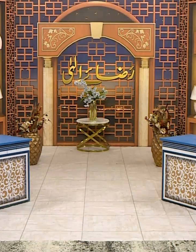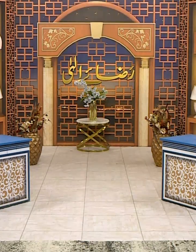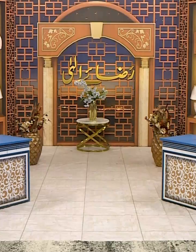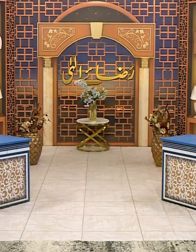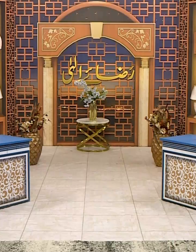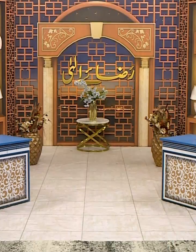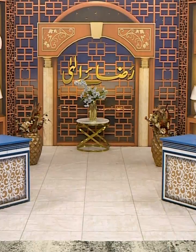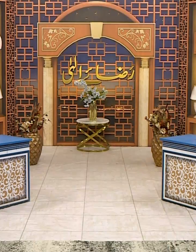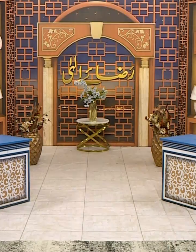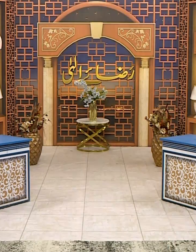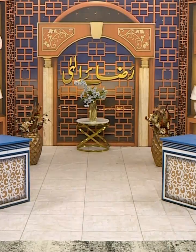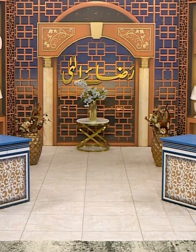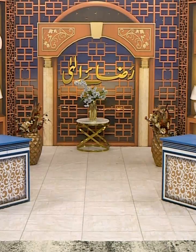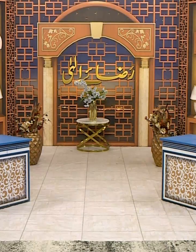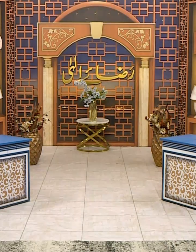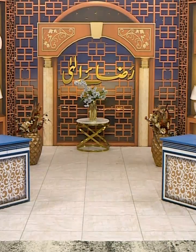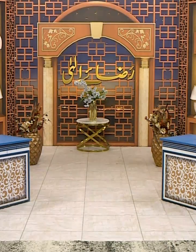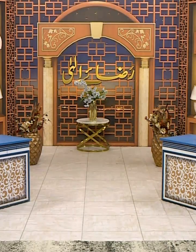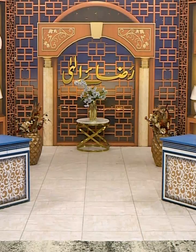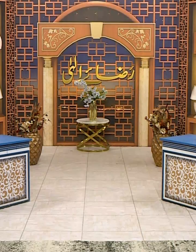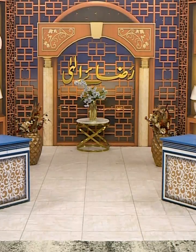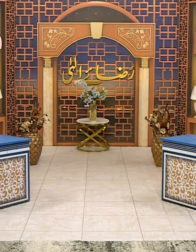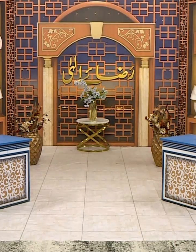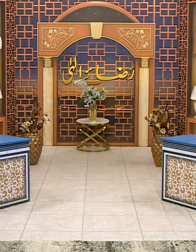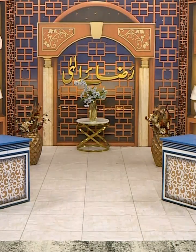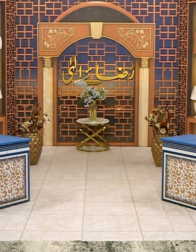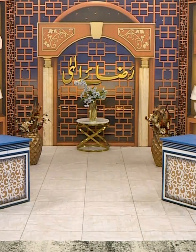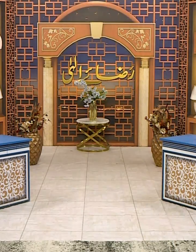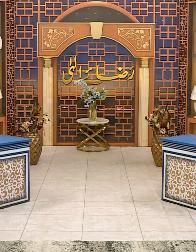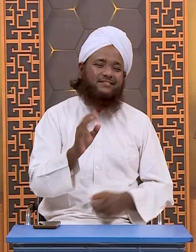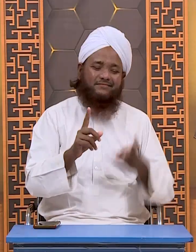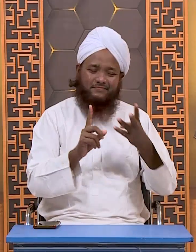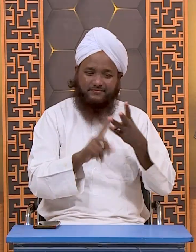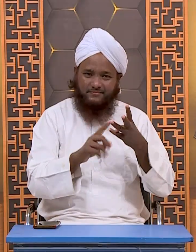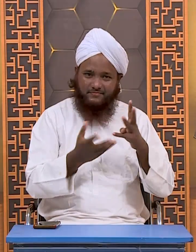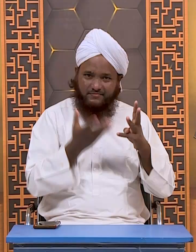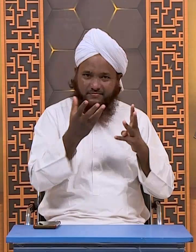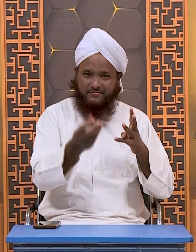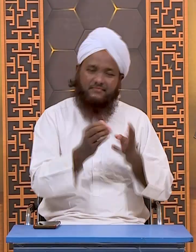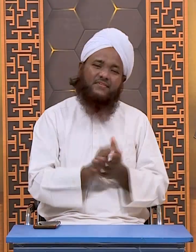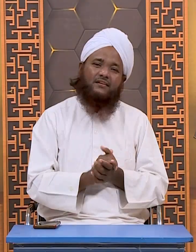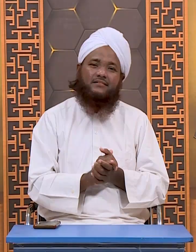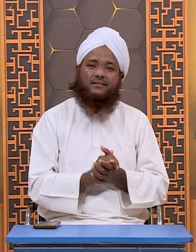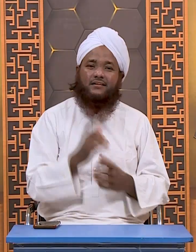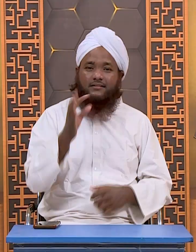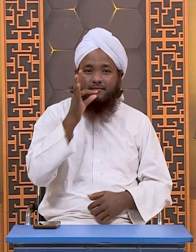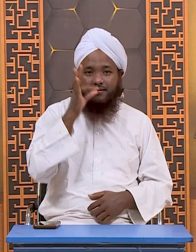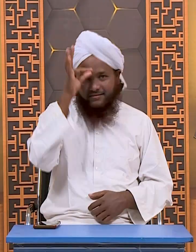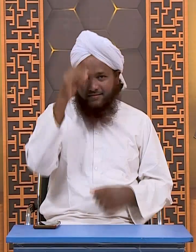دن تھوڑے عملوں پہ راضی ہو جائے گا. اللہ اللہ اللہ، سبحان اللہ. تیسری روایت، میرے آقا صلی اللہ علیہ وآلہ وسلم نے ارشاد فرمایا